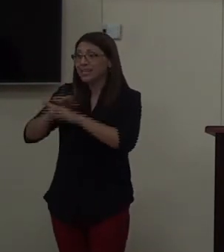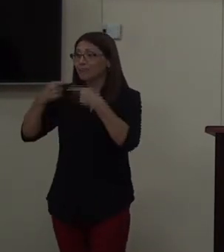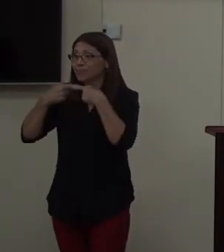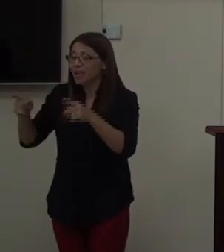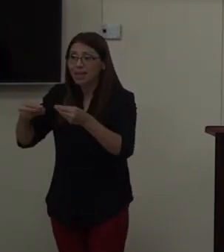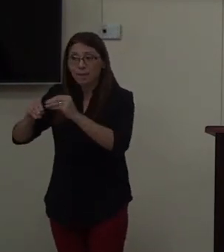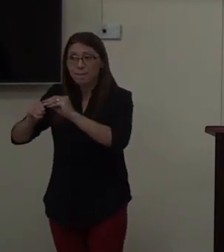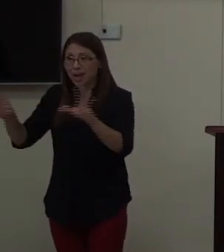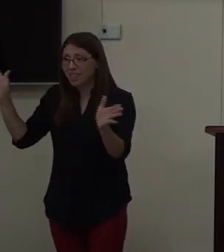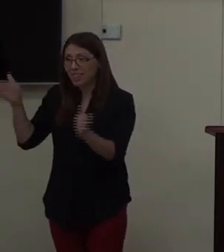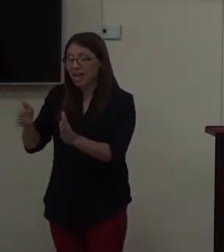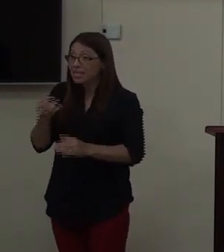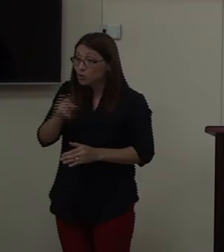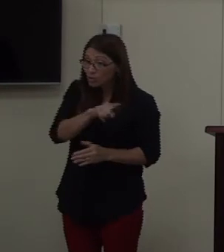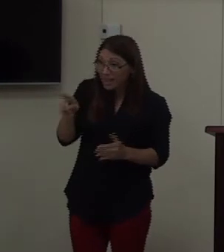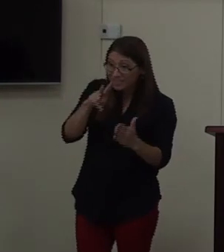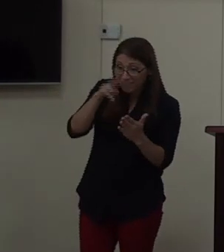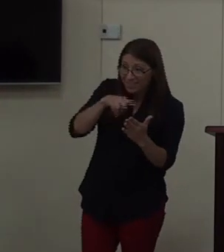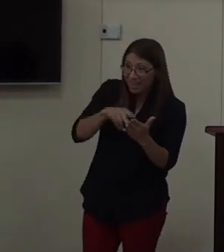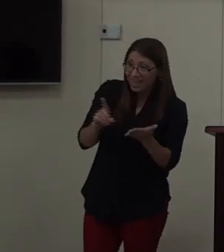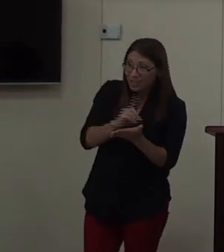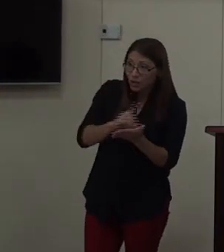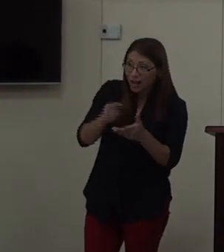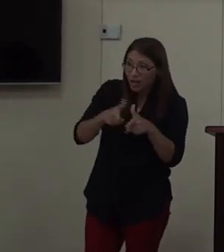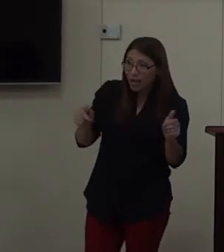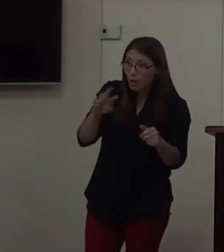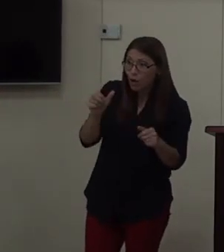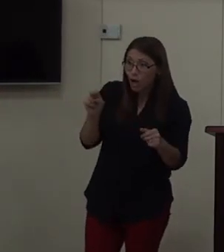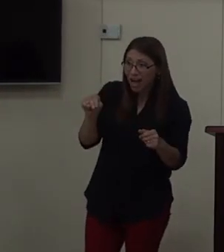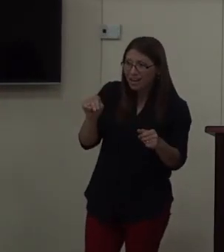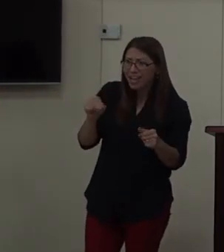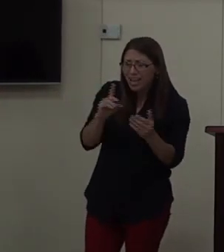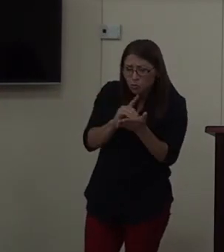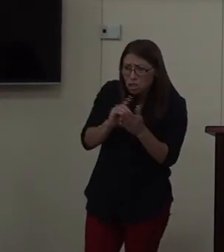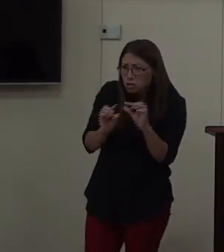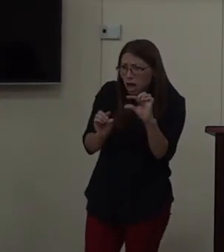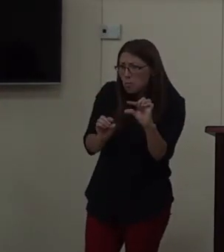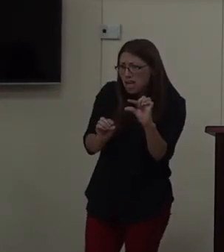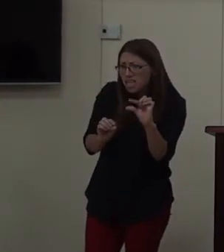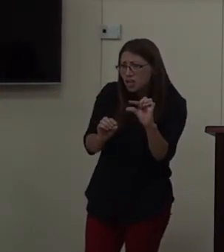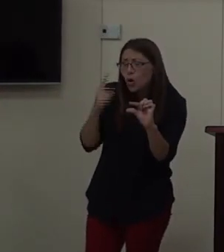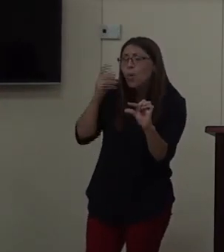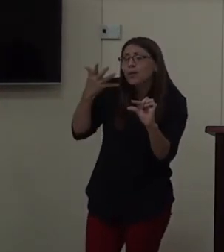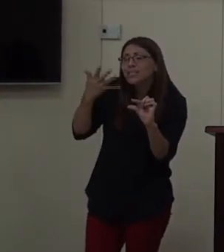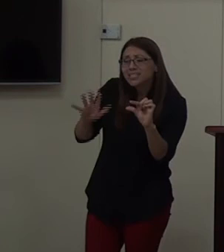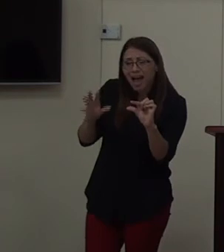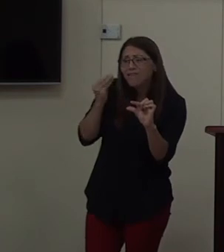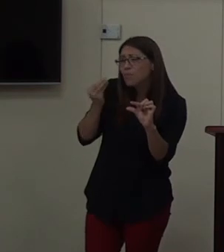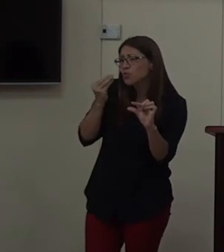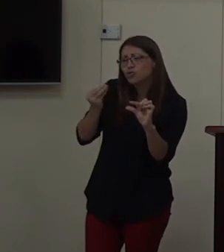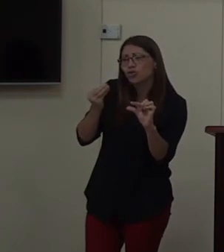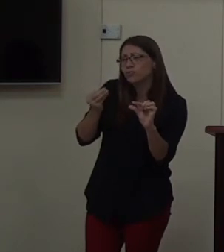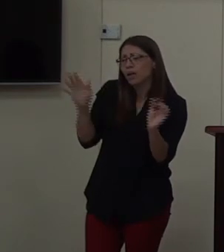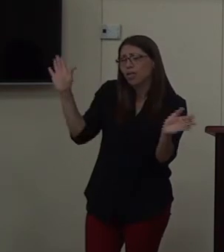ustedes revisan el diccionario de la lengua de Durán, es un diccionario muy, muy pequeñito, ¿verdad? Porque ya había muchísimo pérdida